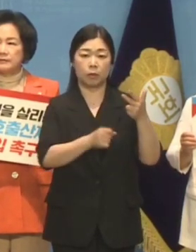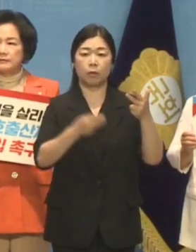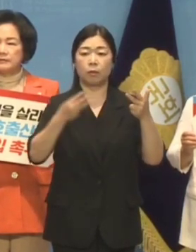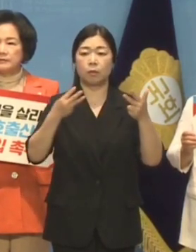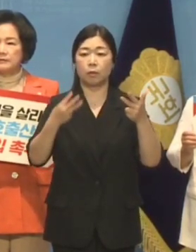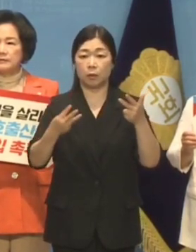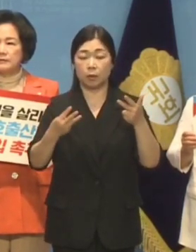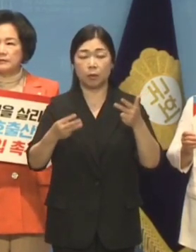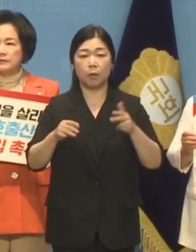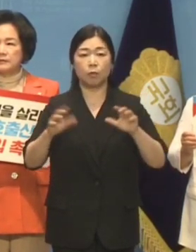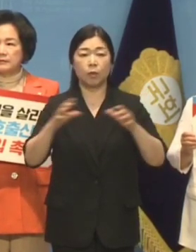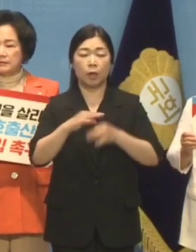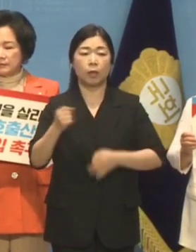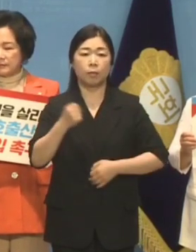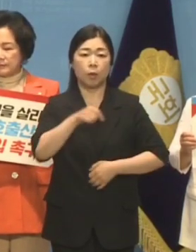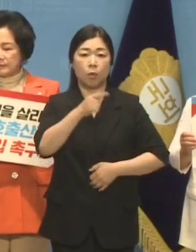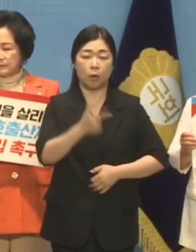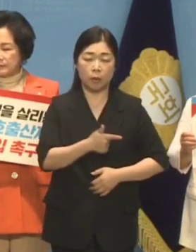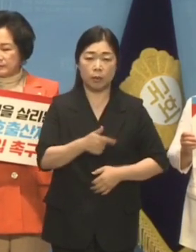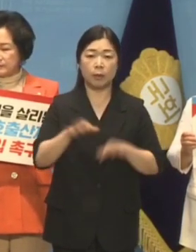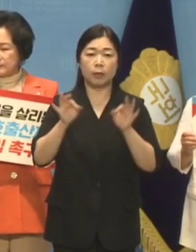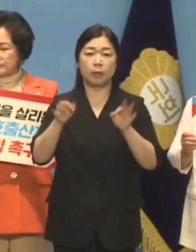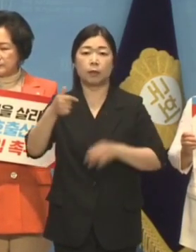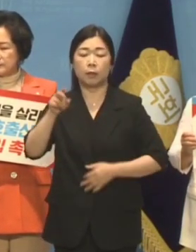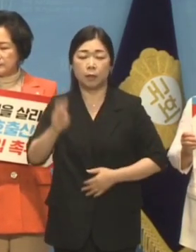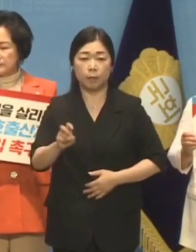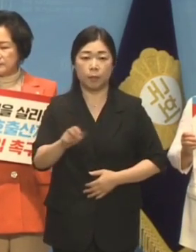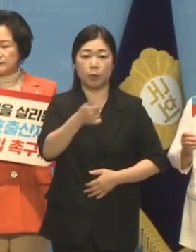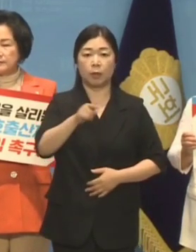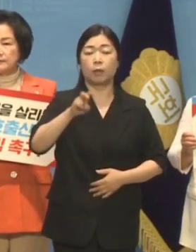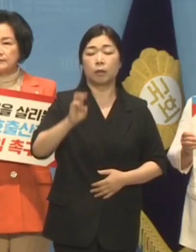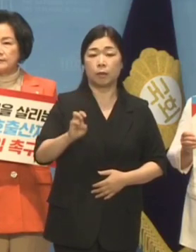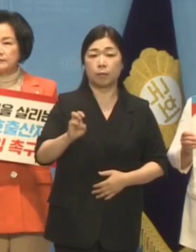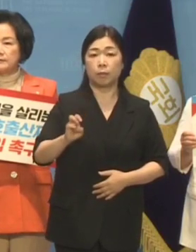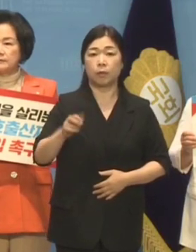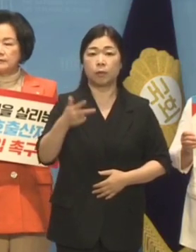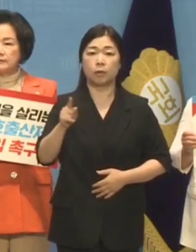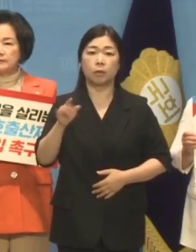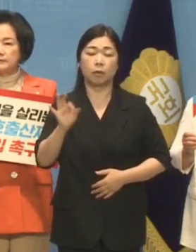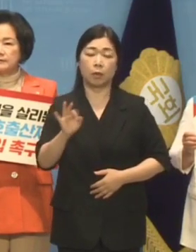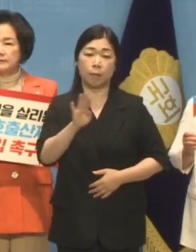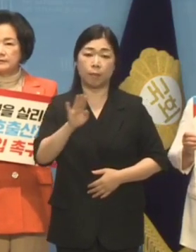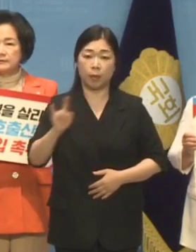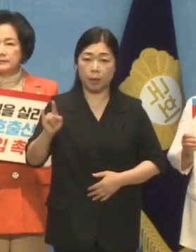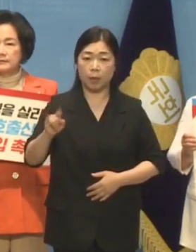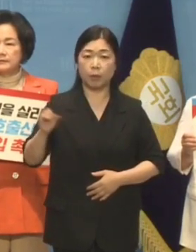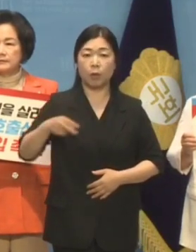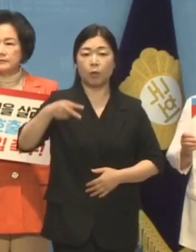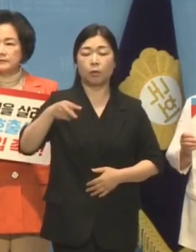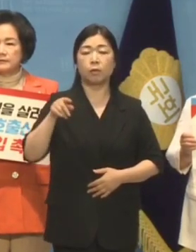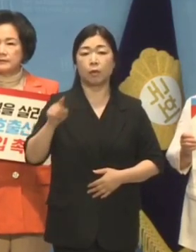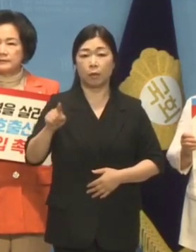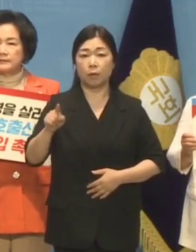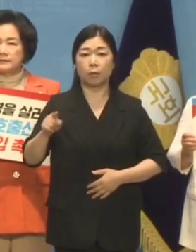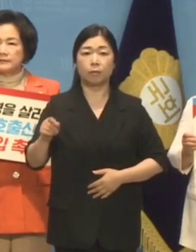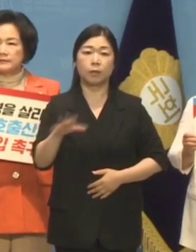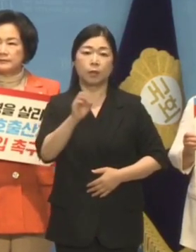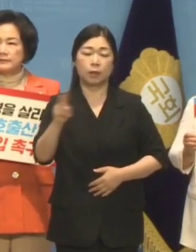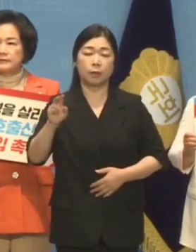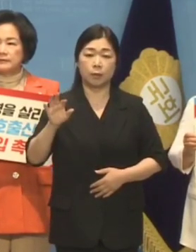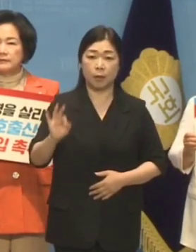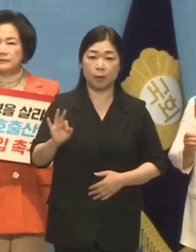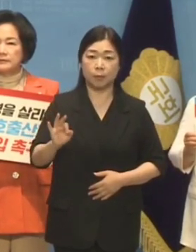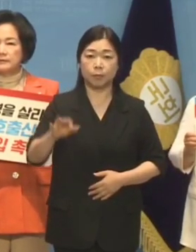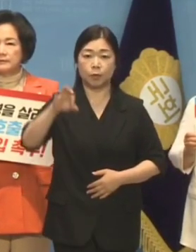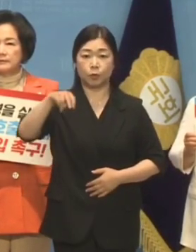여성의원 권은희, 김미애, 김영선, 김정재, 배현진, 서정숙,